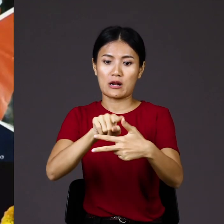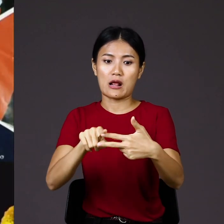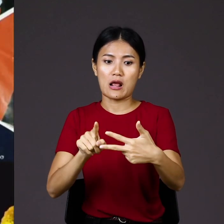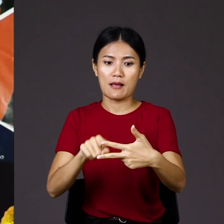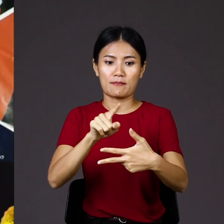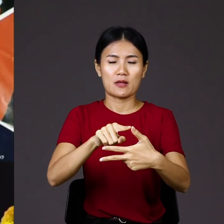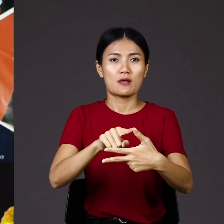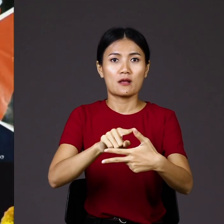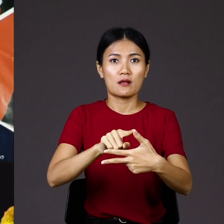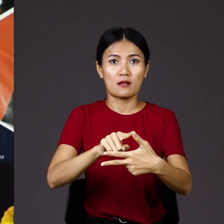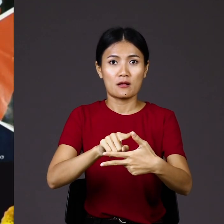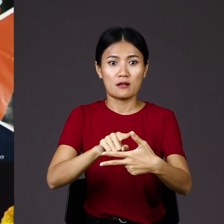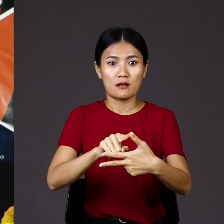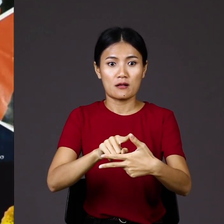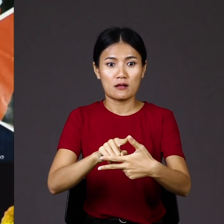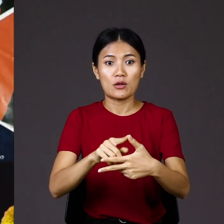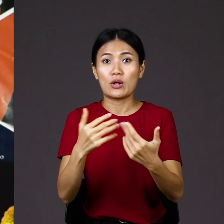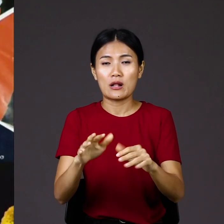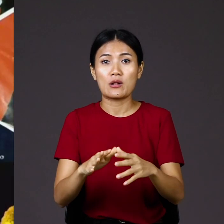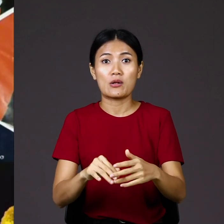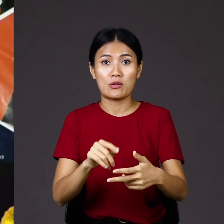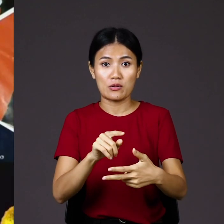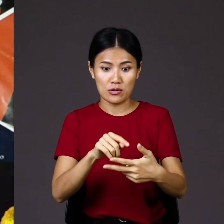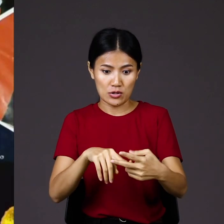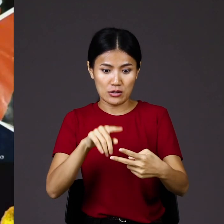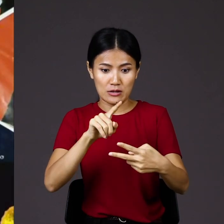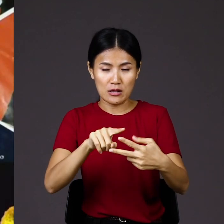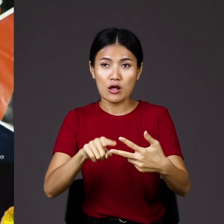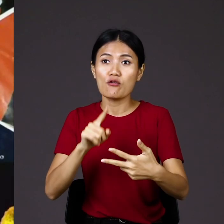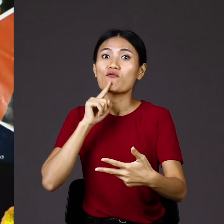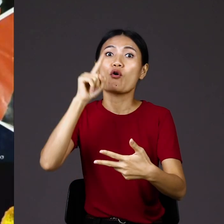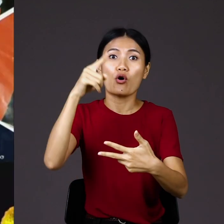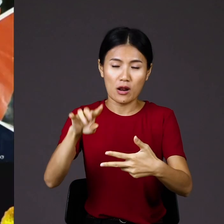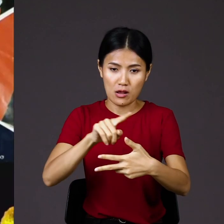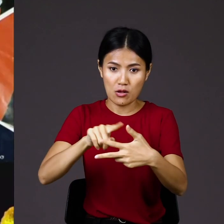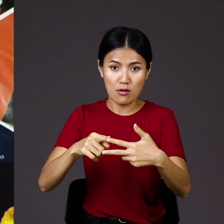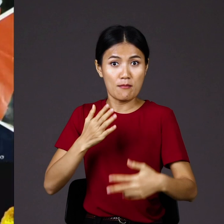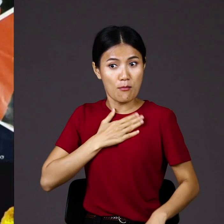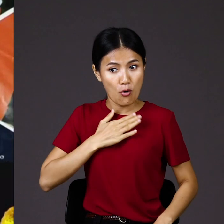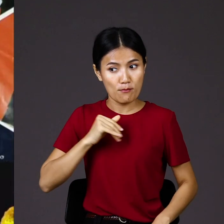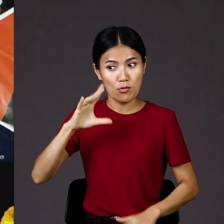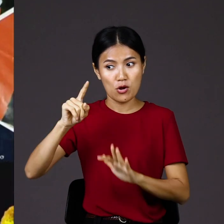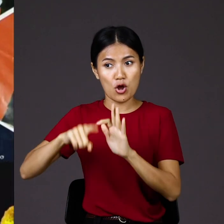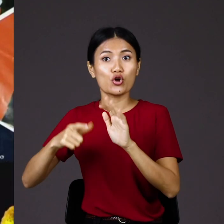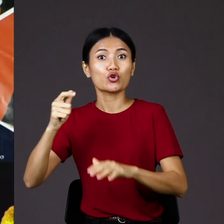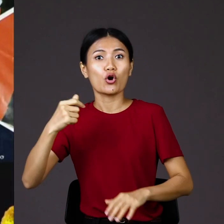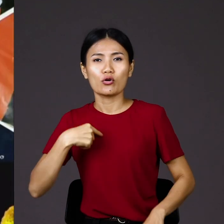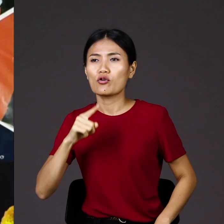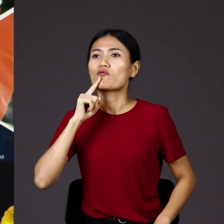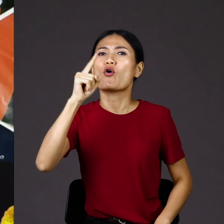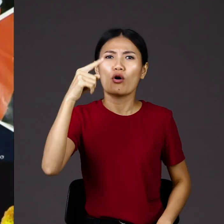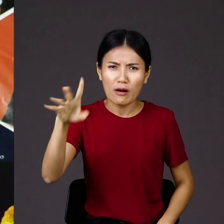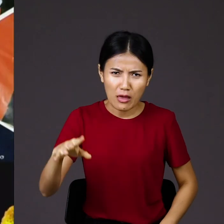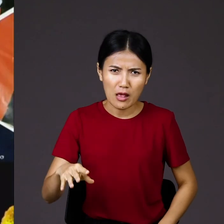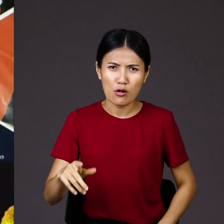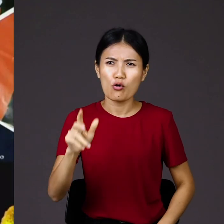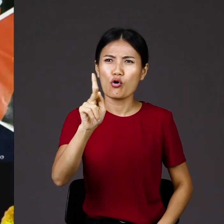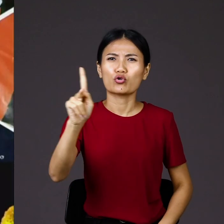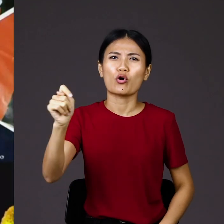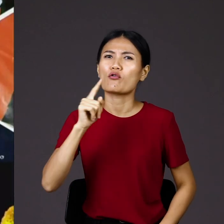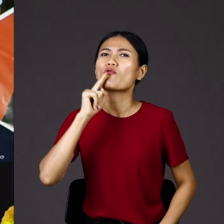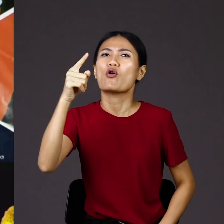รพันนิกาเรียบร้อยแล้วว่าบังอาจทำตัวเสมือนพรรคการเมืองมีการไปร้องกันที่กกต.เรียบร้อย